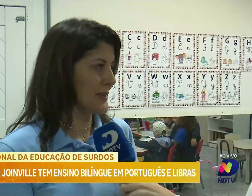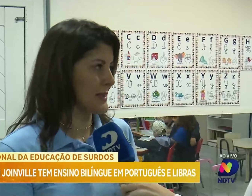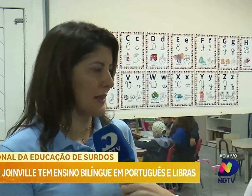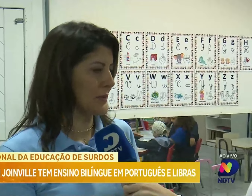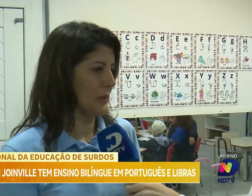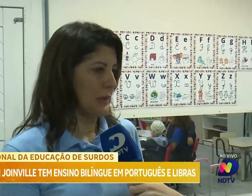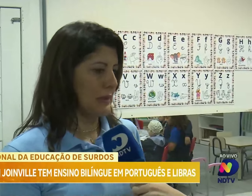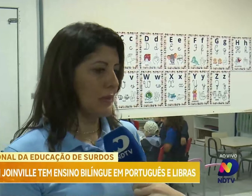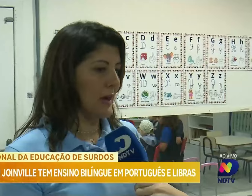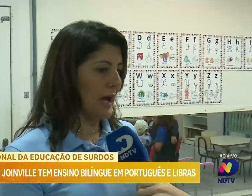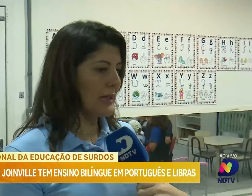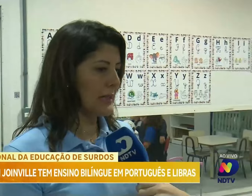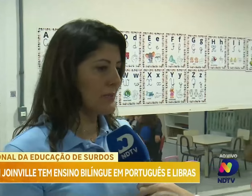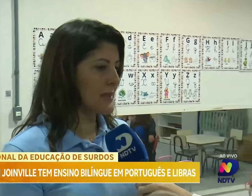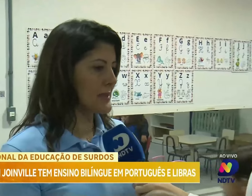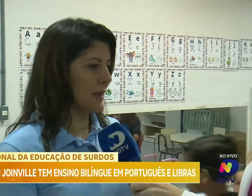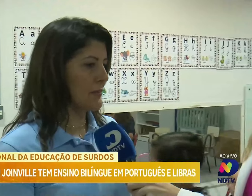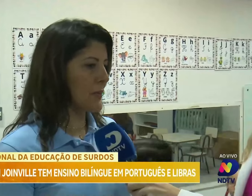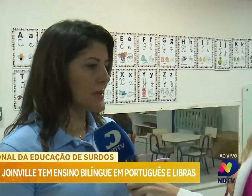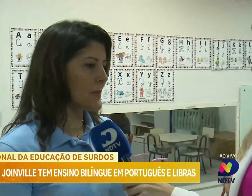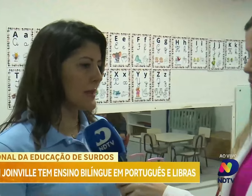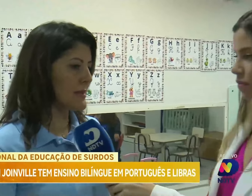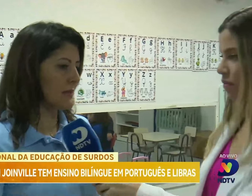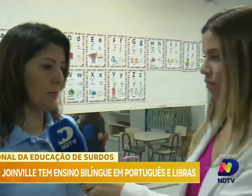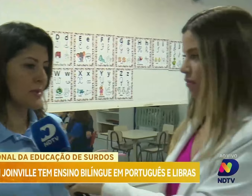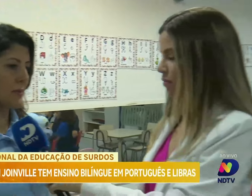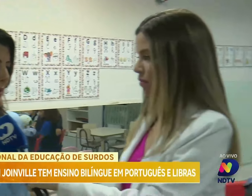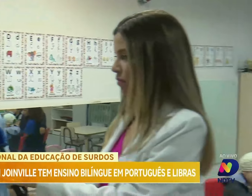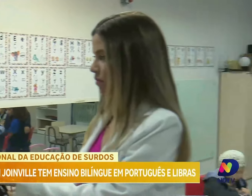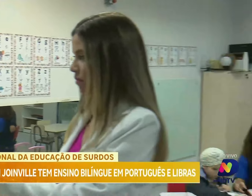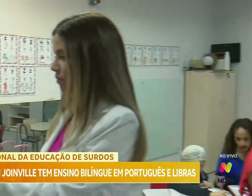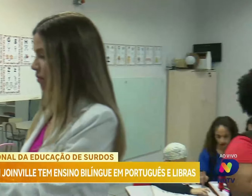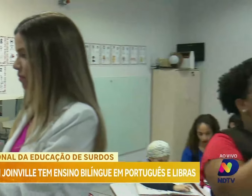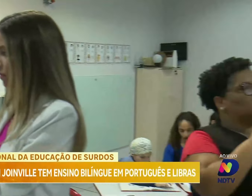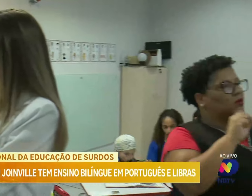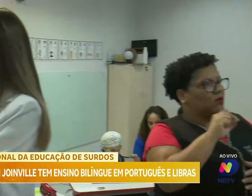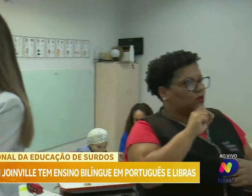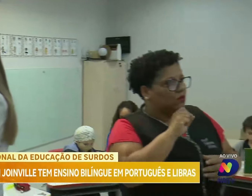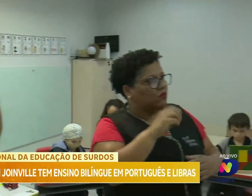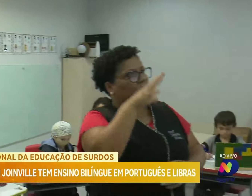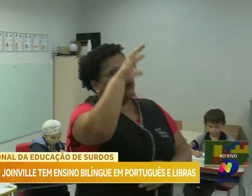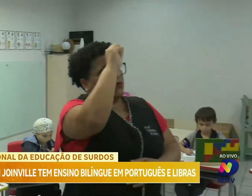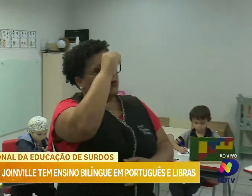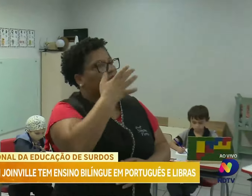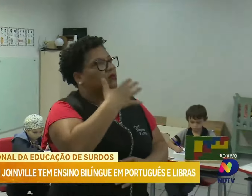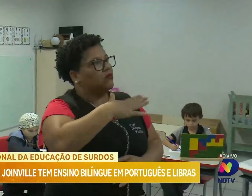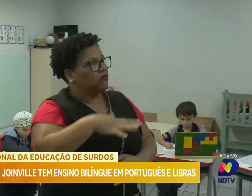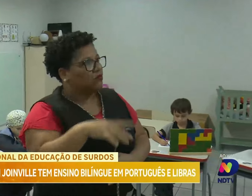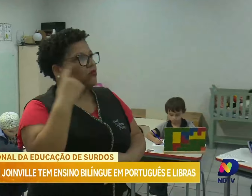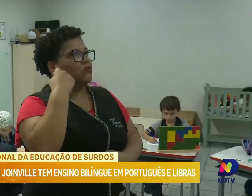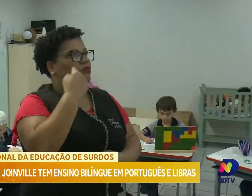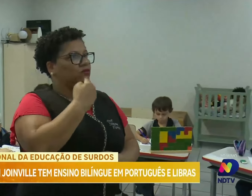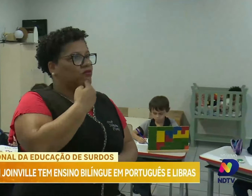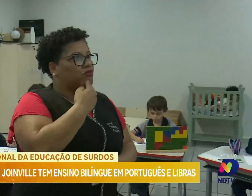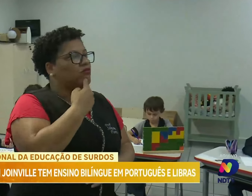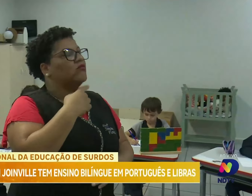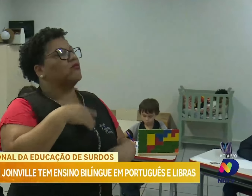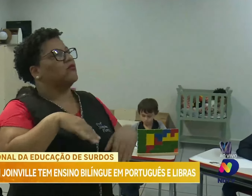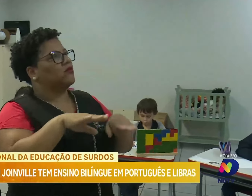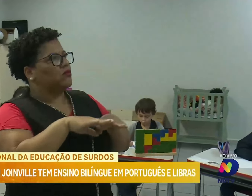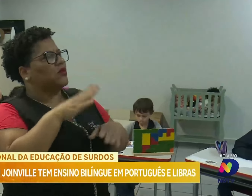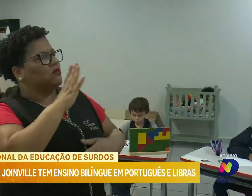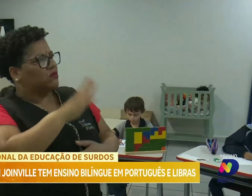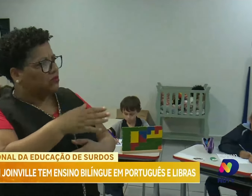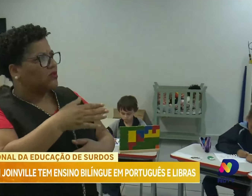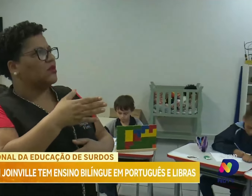as crianças no aprendizado. Então, a Libras, ela possibilita um leque de aprendizados para as crianças com surdez. Isso, né,